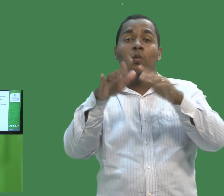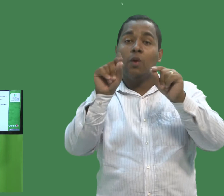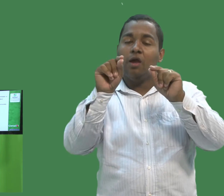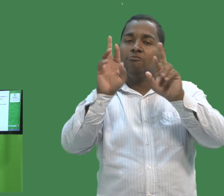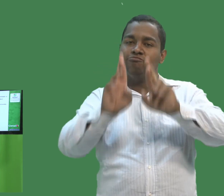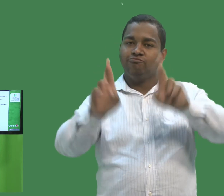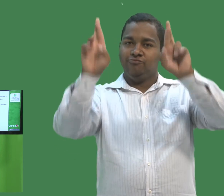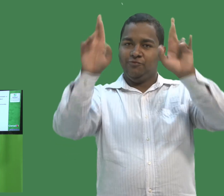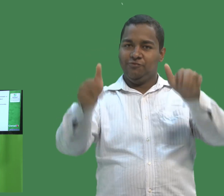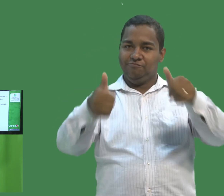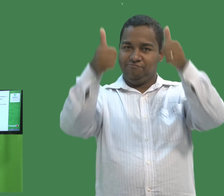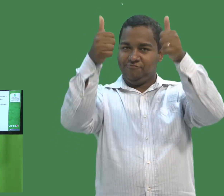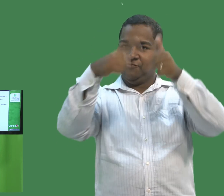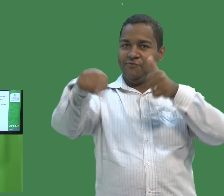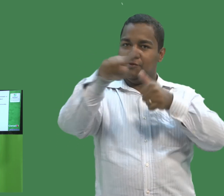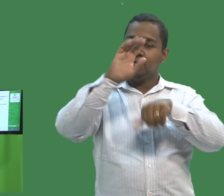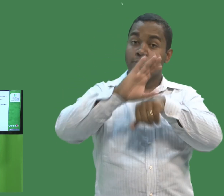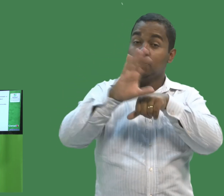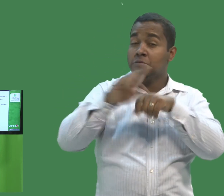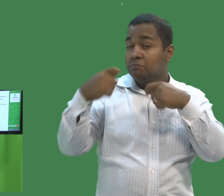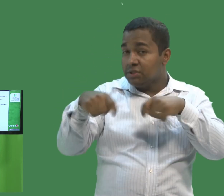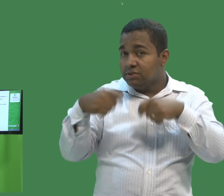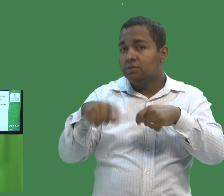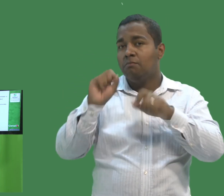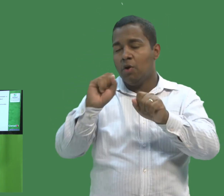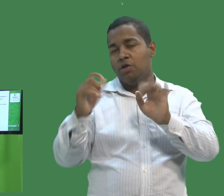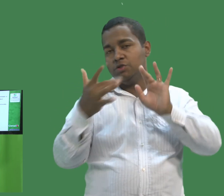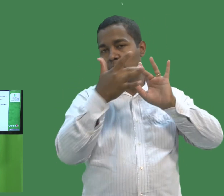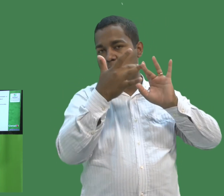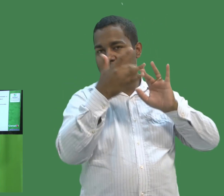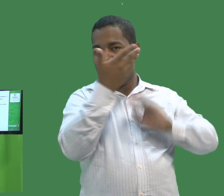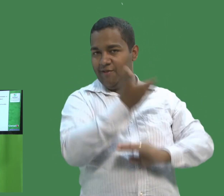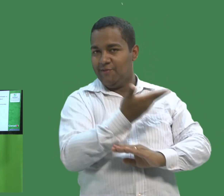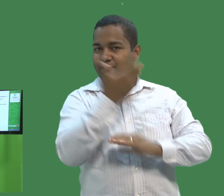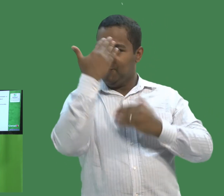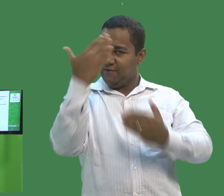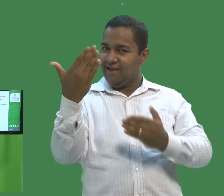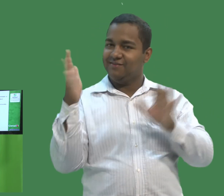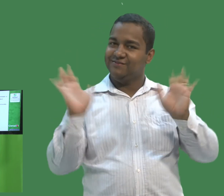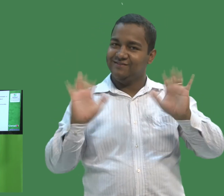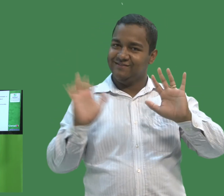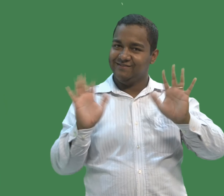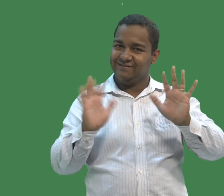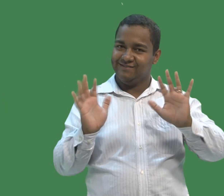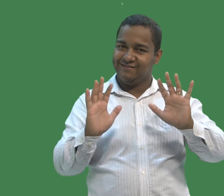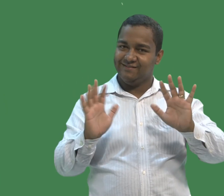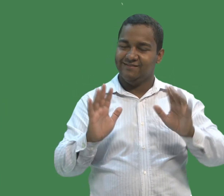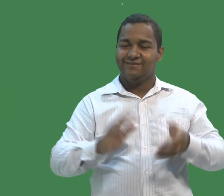Desejo sucesso durante o curso. No que precisarem, podem contar comigo. Até mais. Tchau.